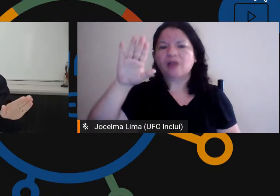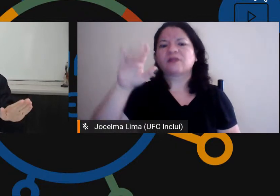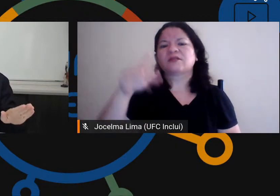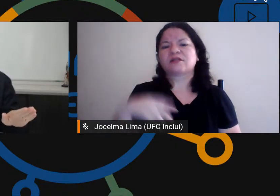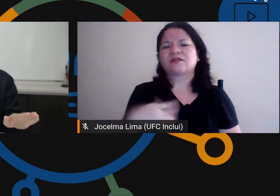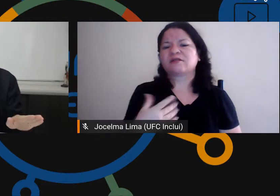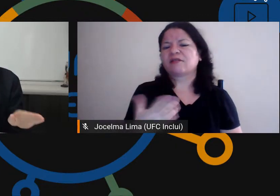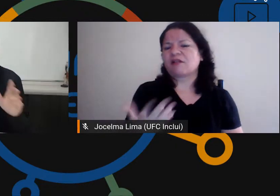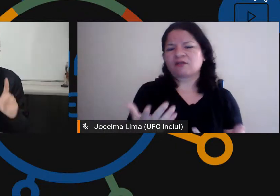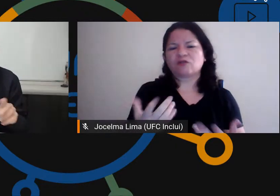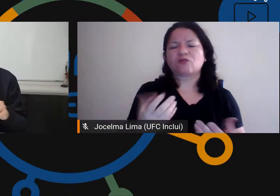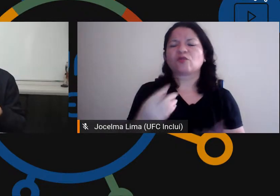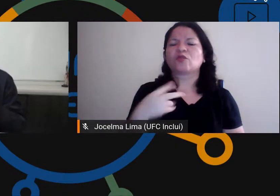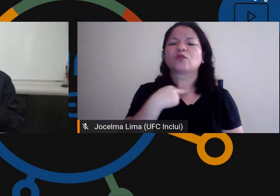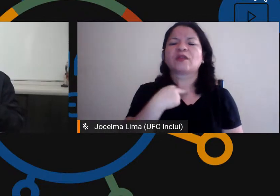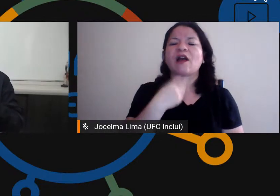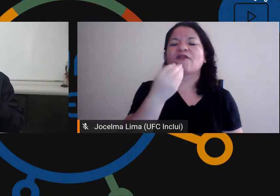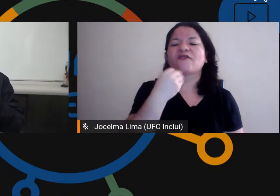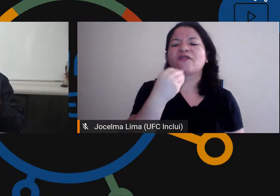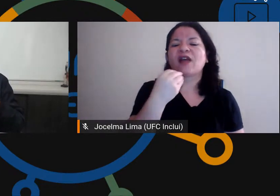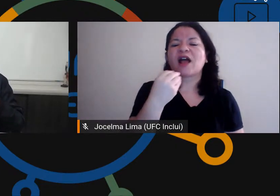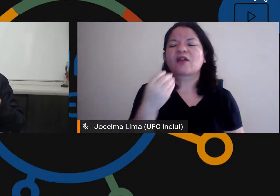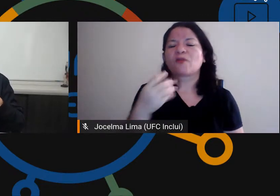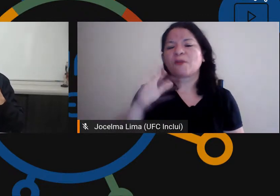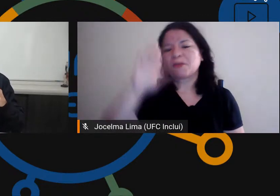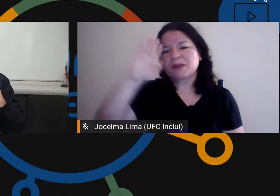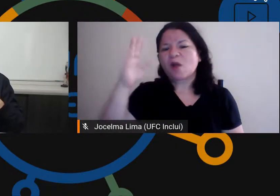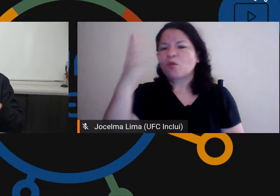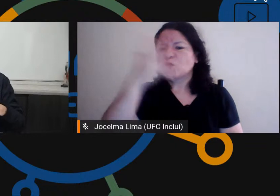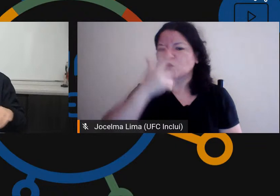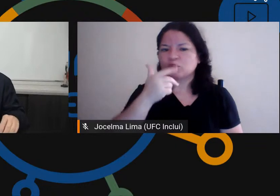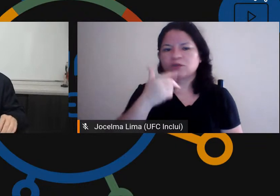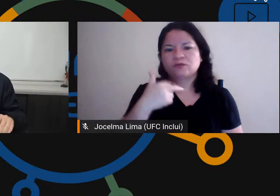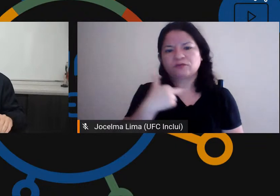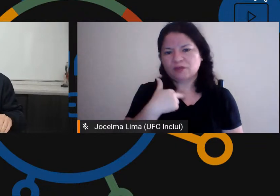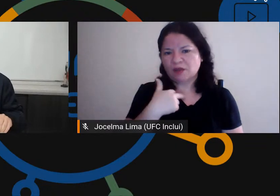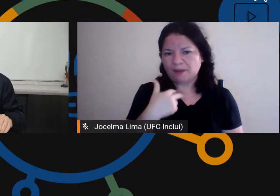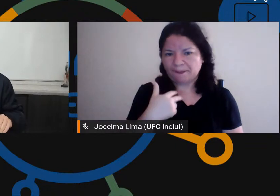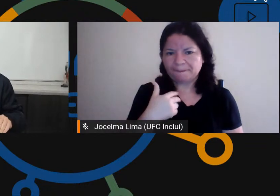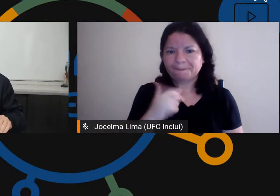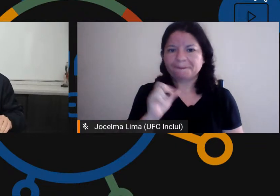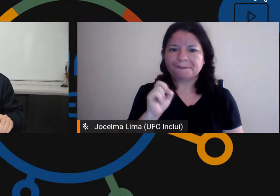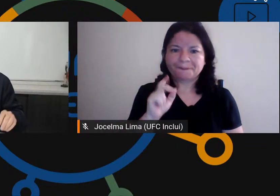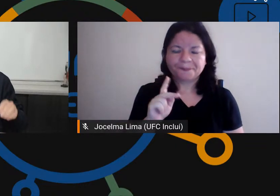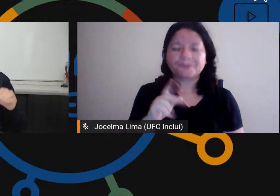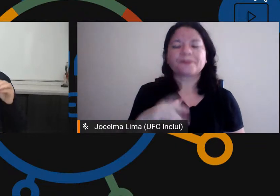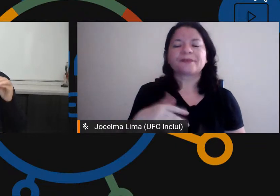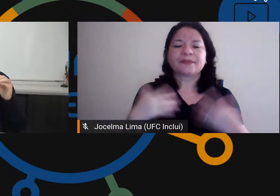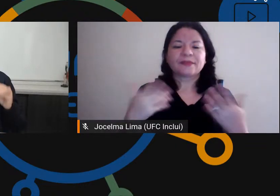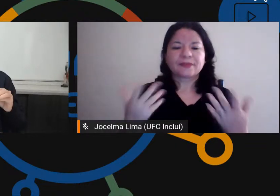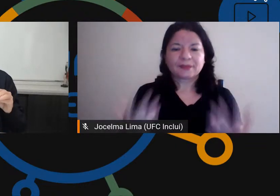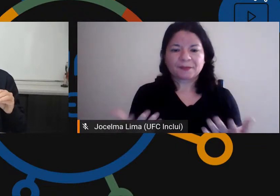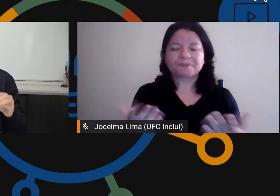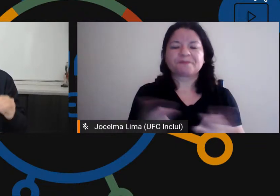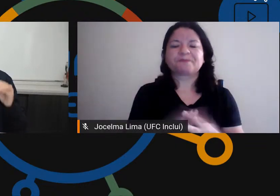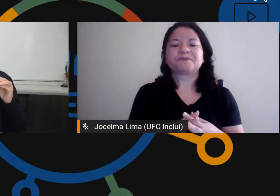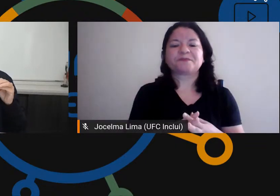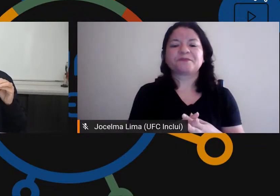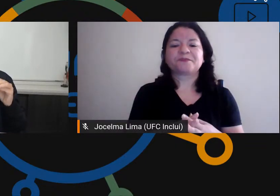Isso não pode. Tá? Então, esse é um ponto relevante que tem que se pensar. Então, vamos lá. Um